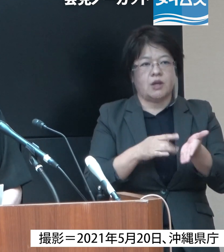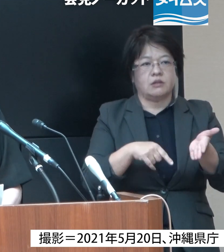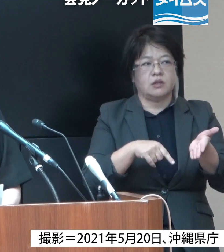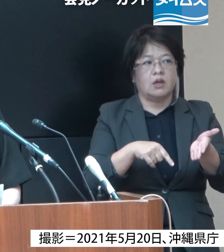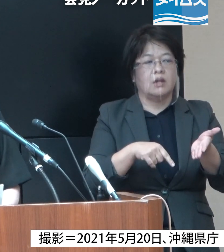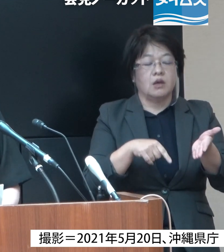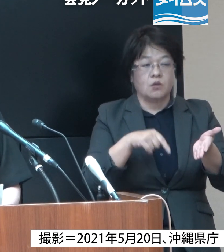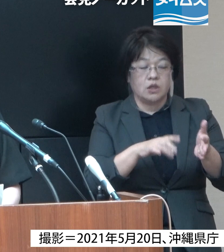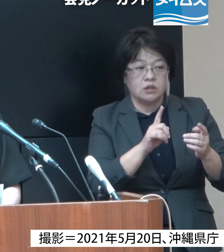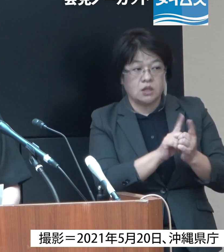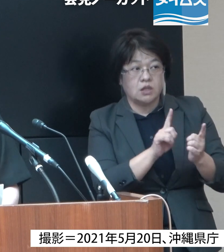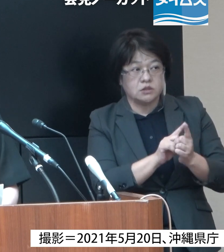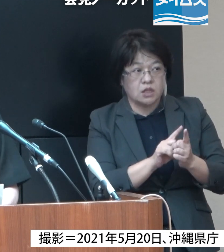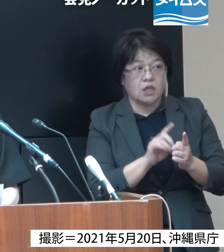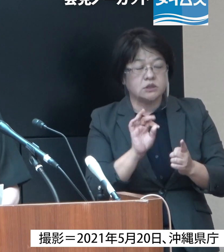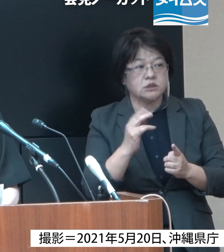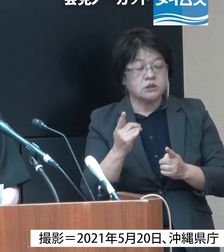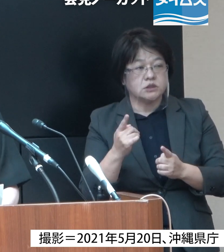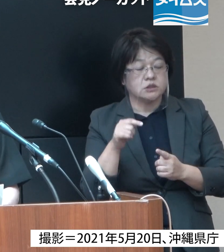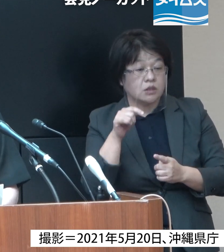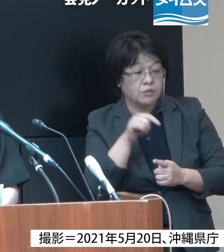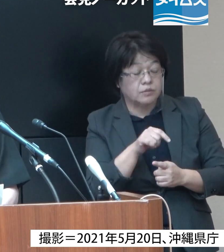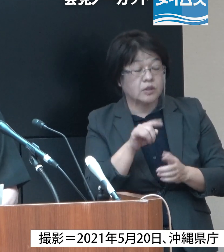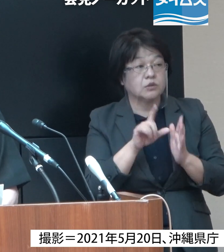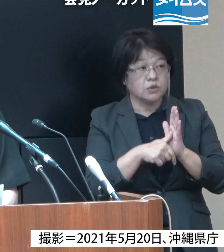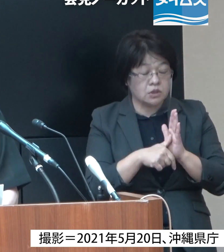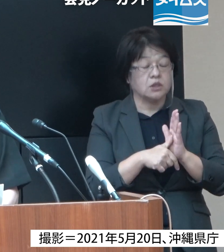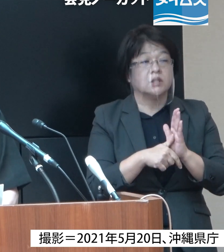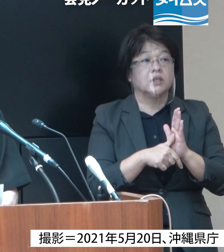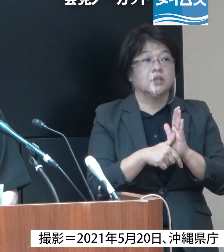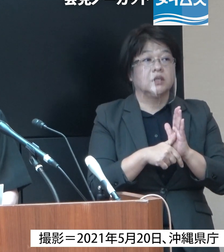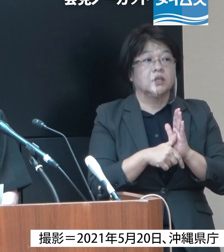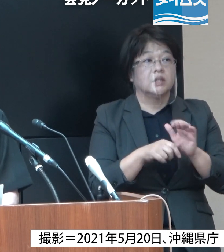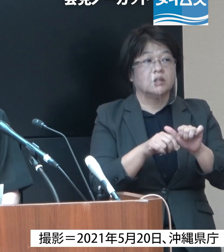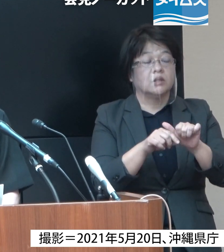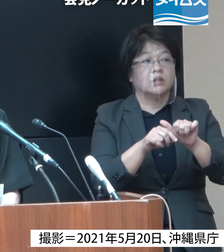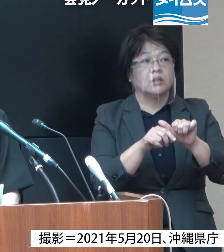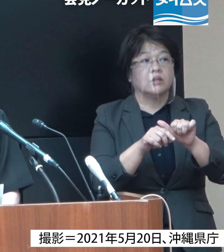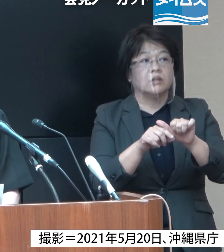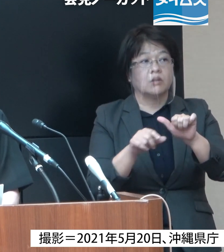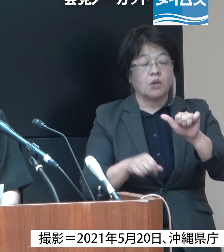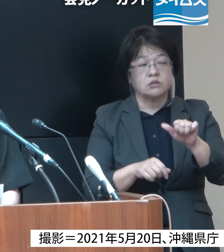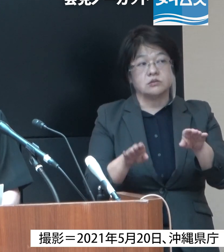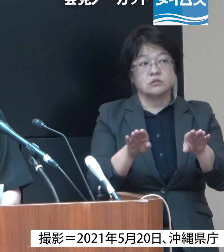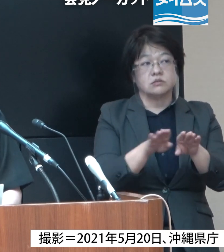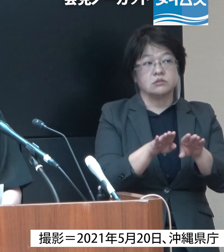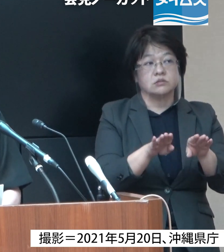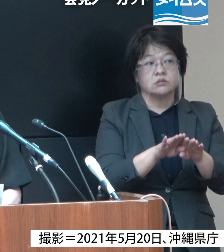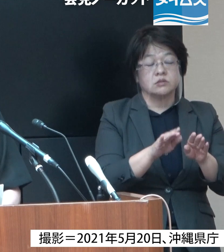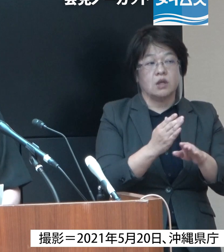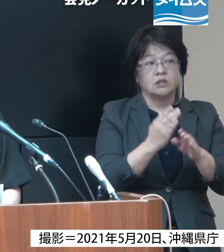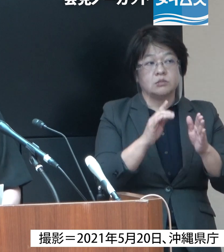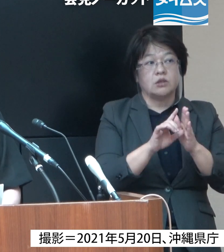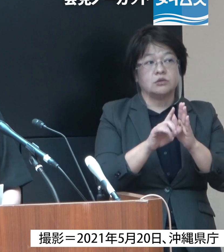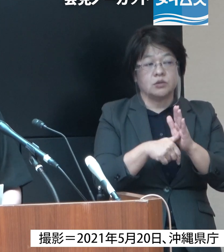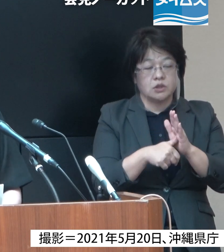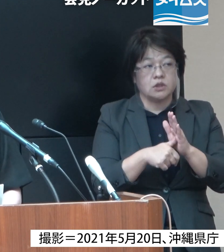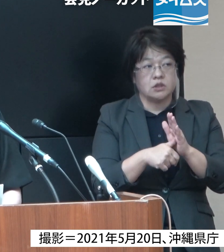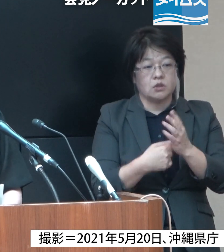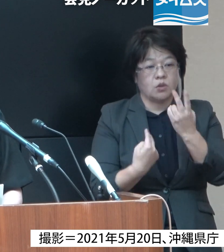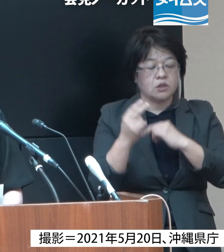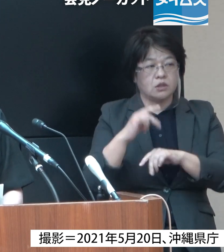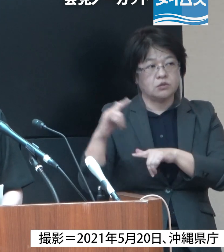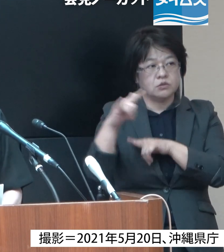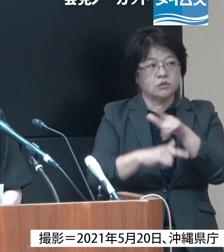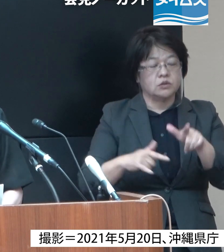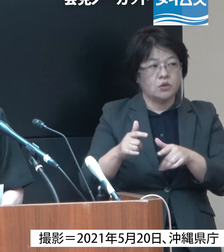ては、今考えればそのゴールデンウィーク前も強いその内見自粛を呼びかけるべきだったとかですね、